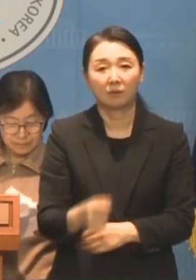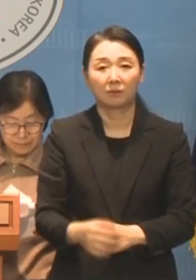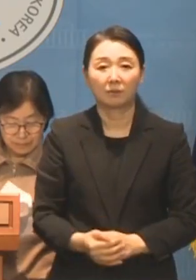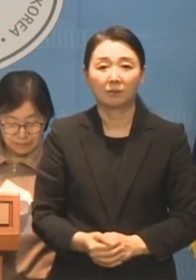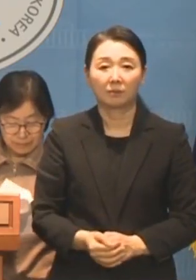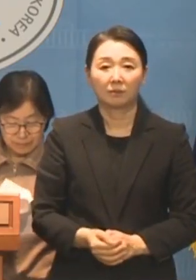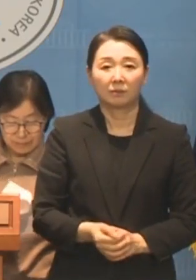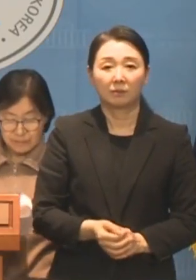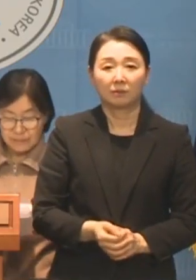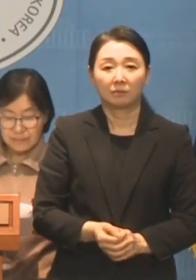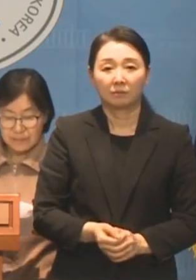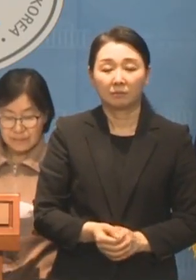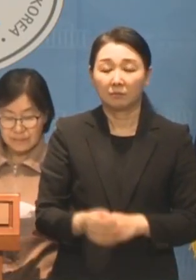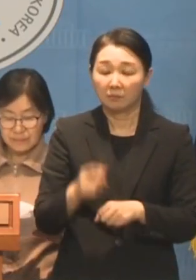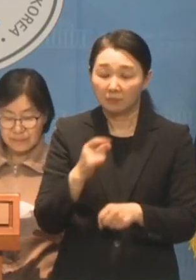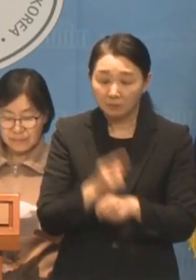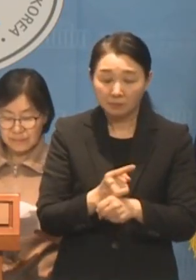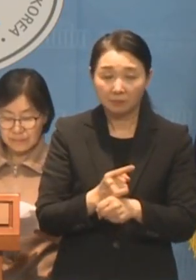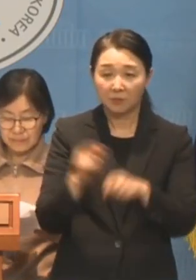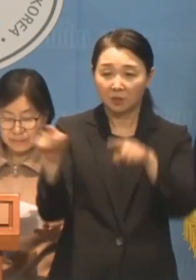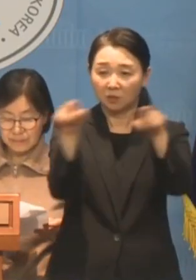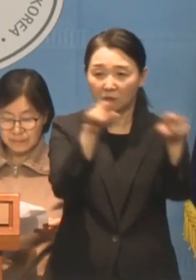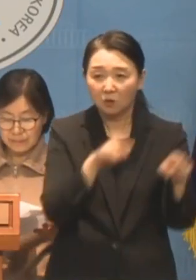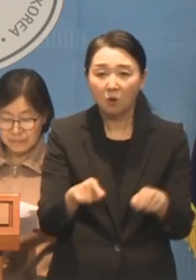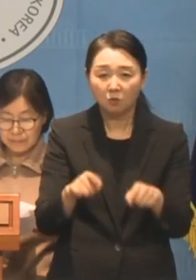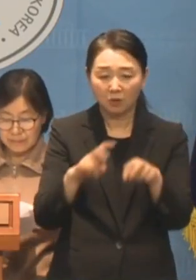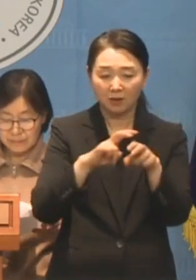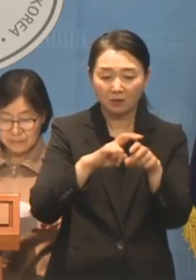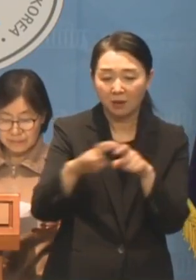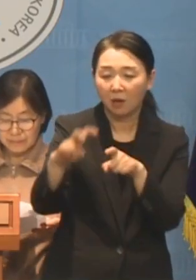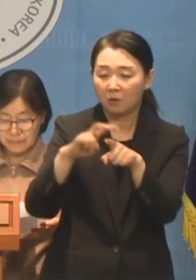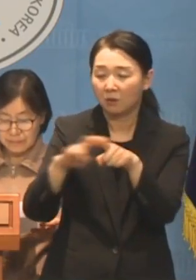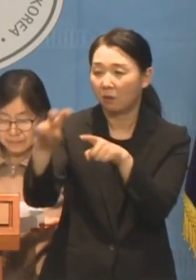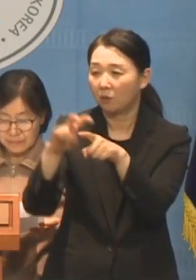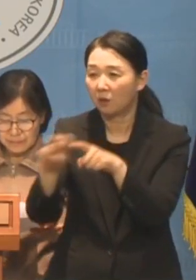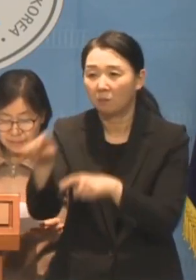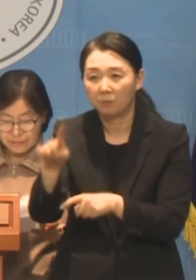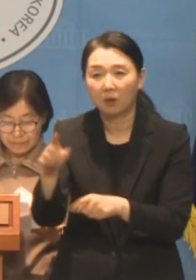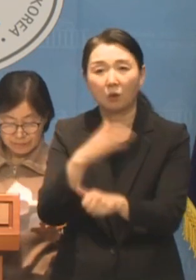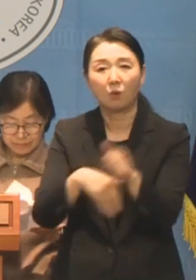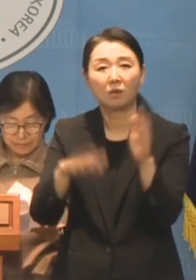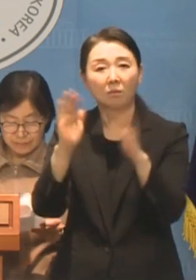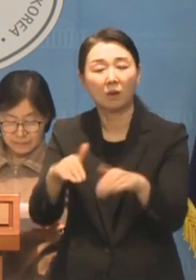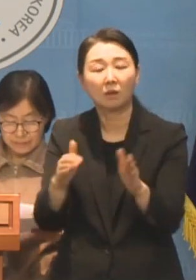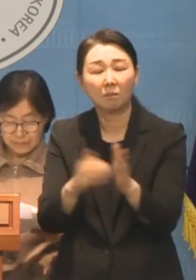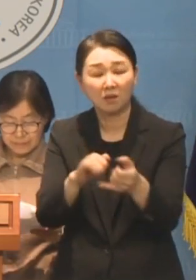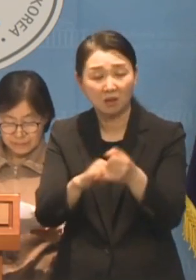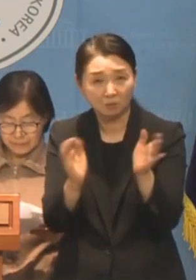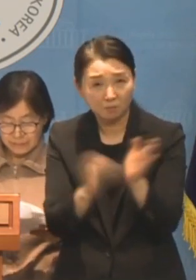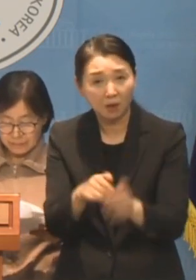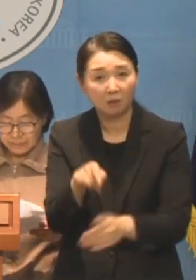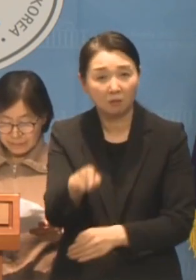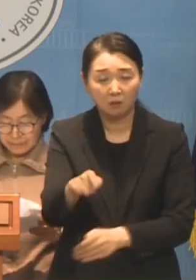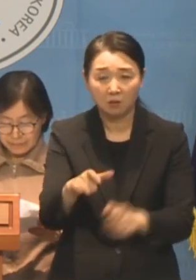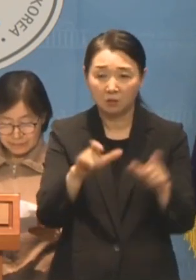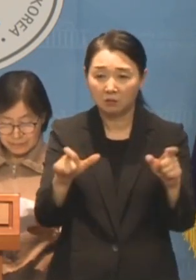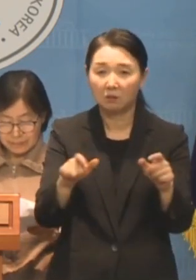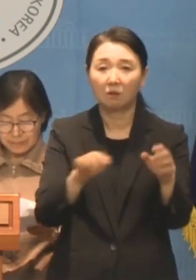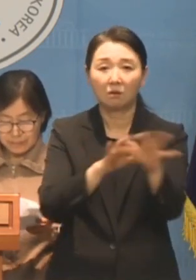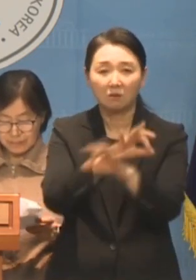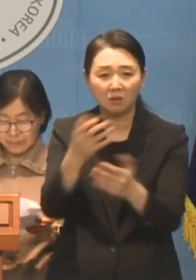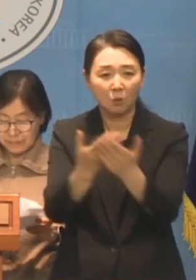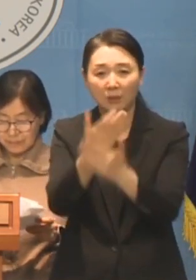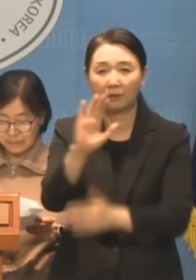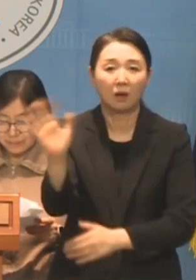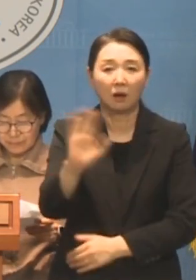보여준다. 이미 전국의 수많은 케이블카가 환경을 파괴하면서까지 약속했던 지역경제